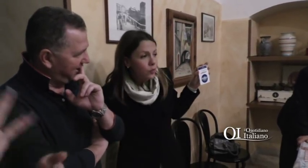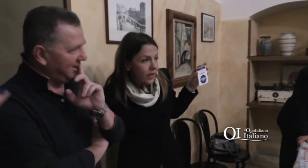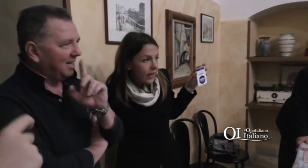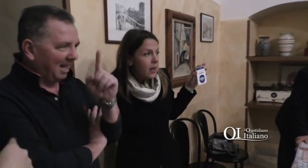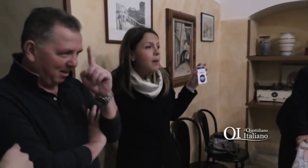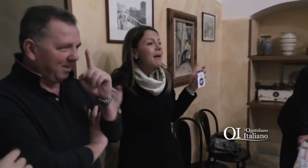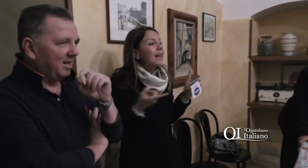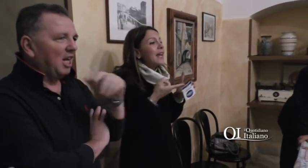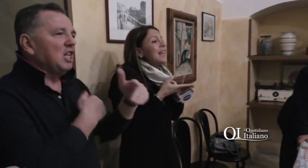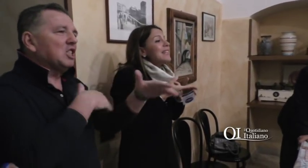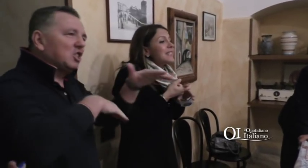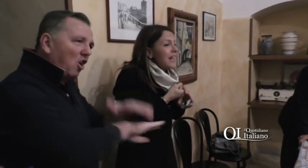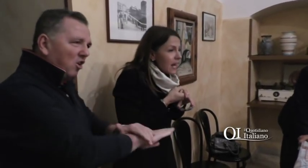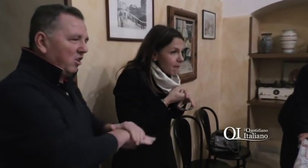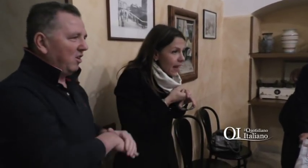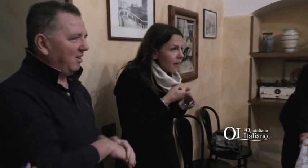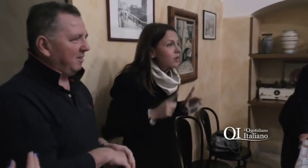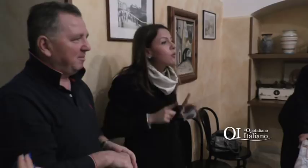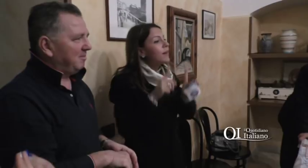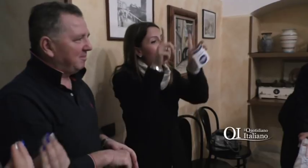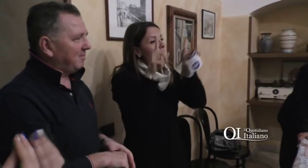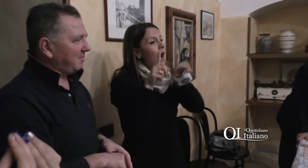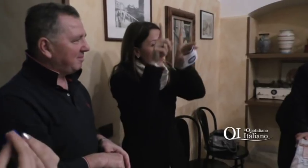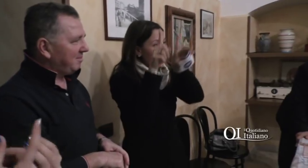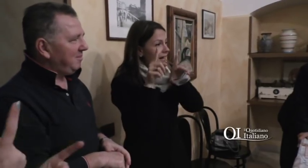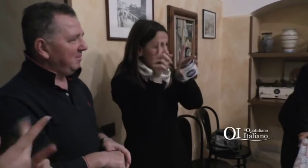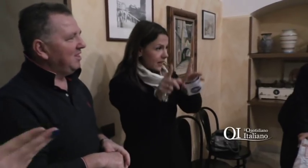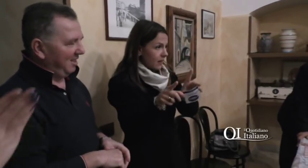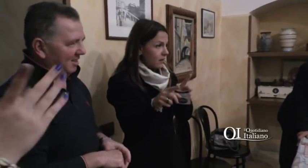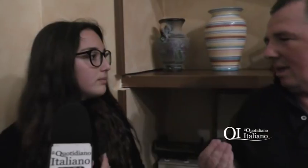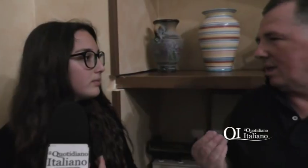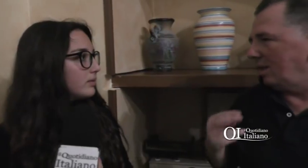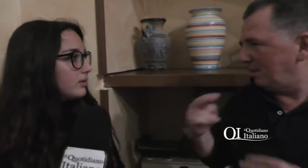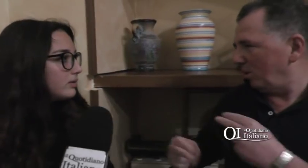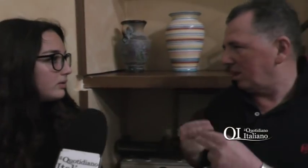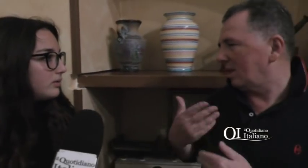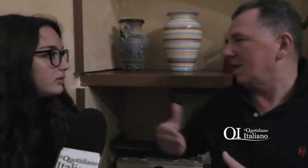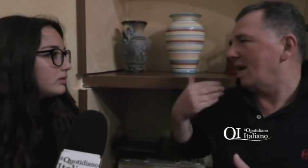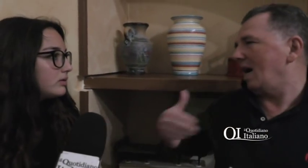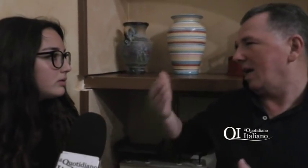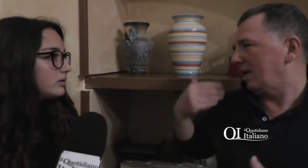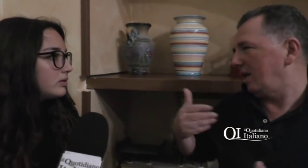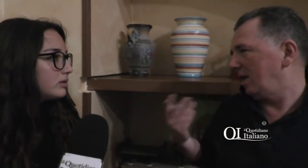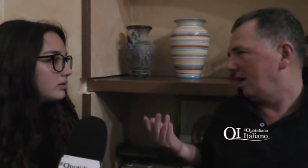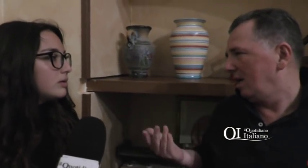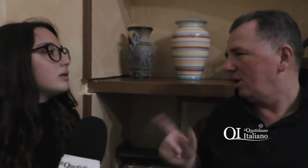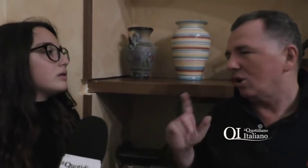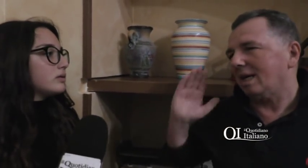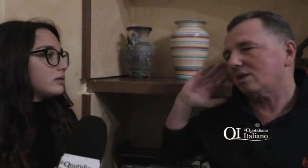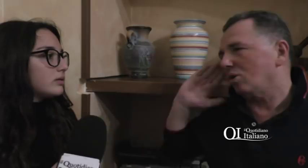Marvulli, perché insieme dobbiamo andare lì. Tanti nipoti, tanti anni, non ha